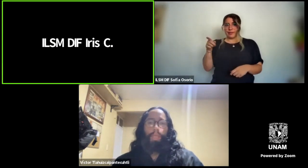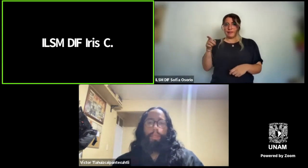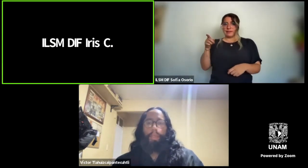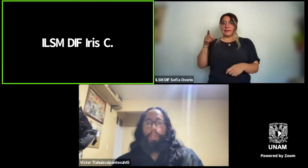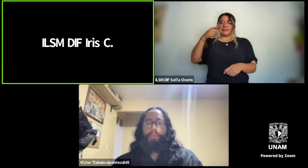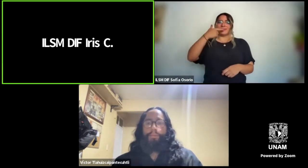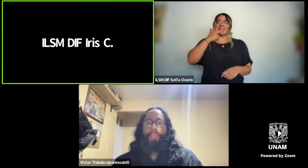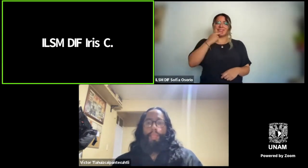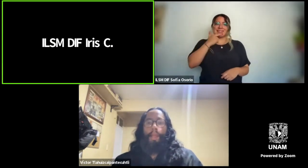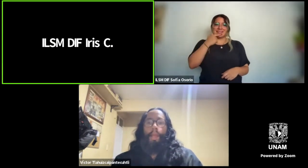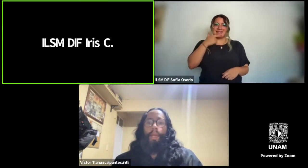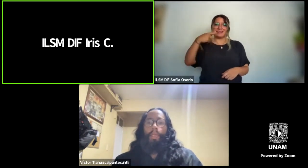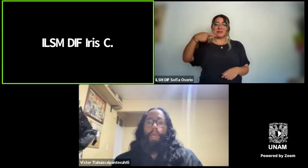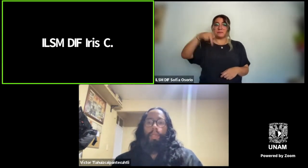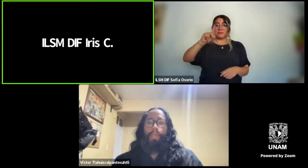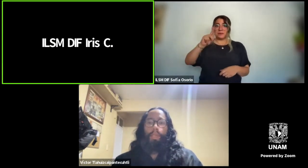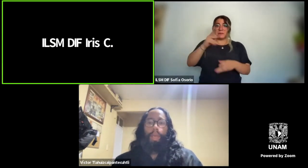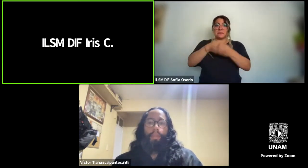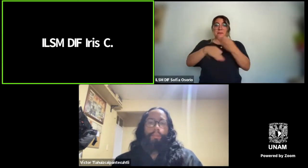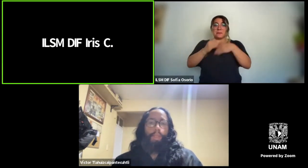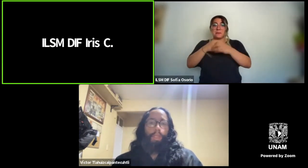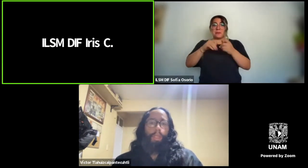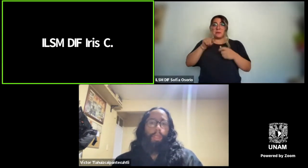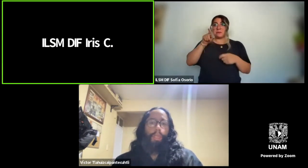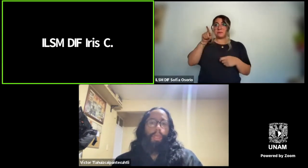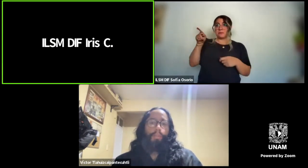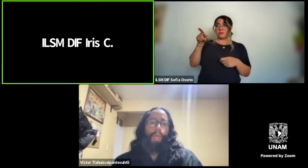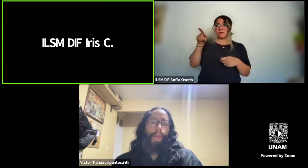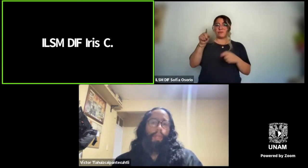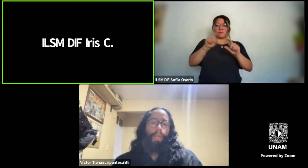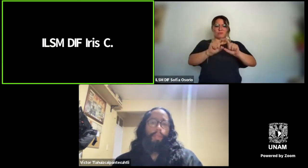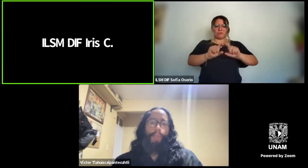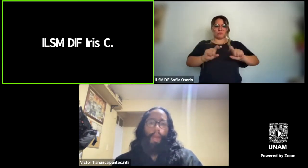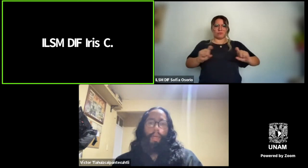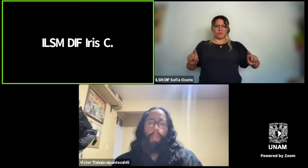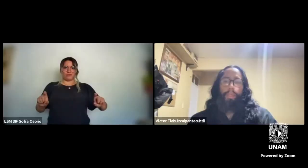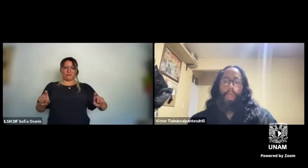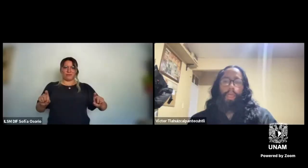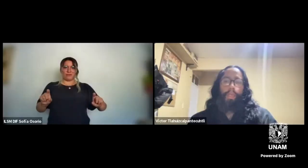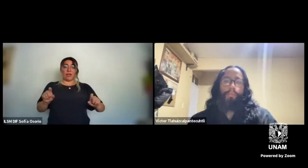tienen subtítulos. En el transcurso de la exposición describiré las